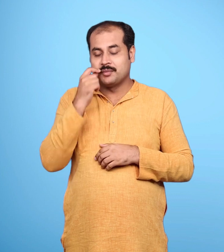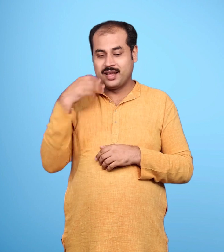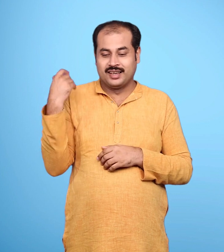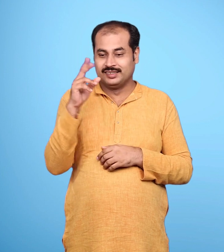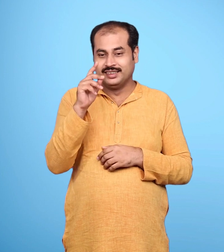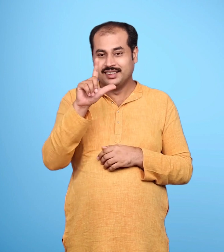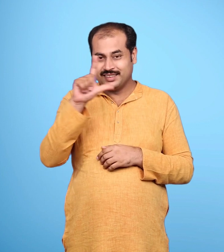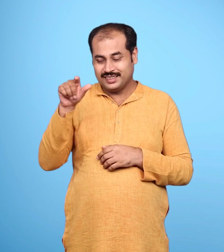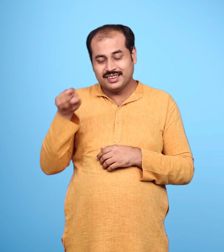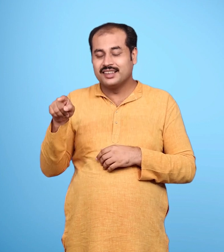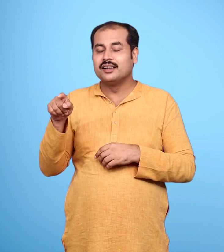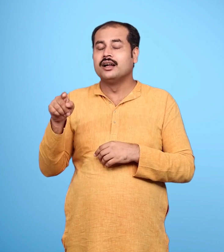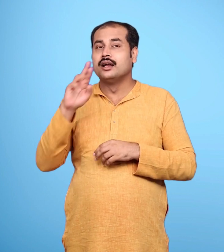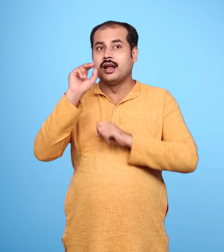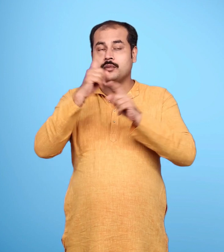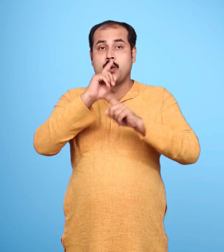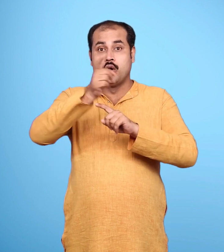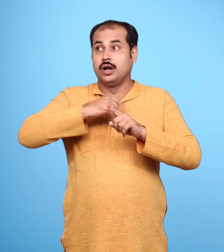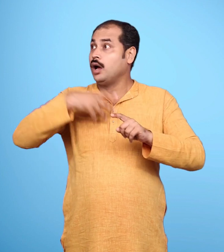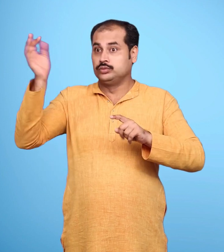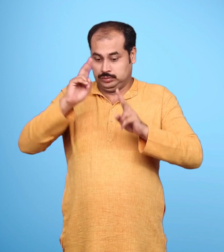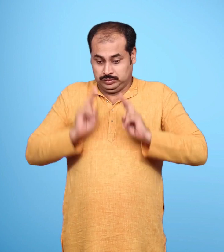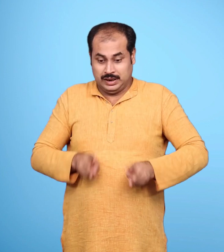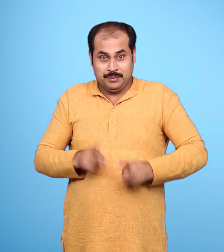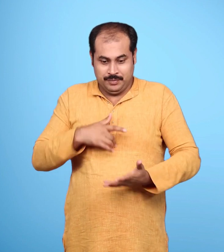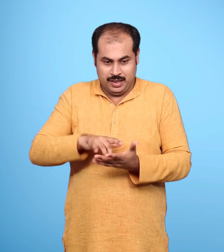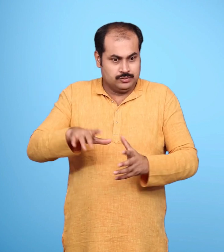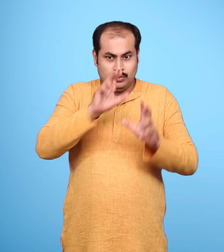लक्षमन राम के लिए राम की आज्या का उलंगन कर रहे थे